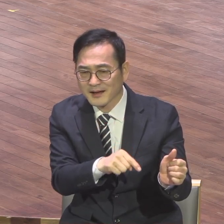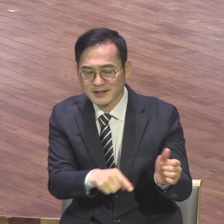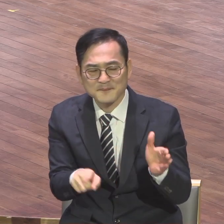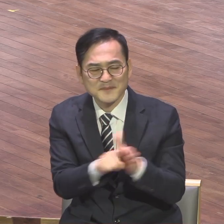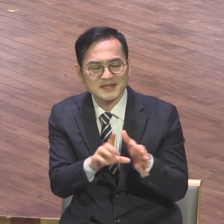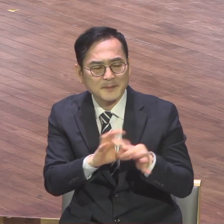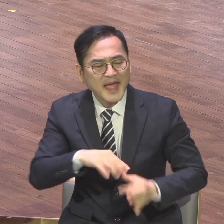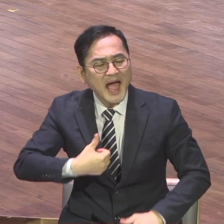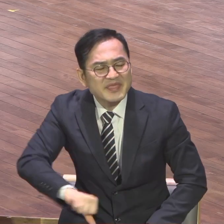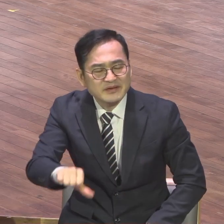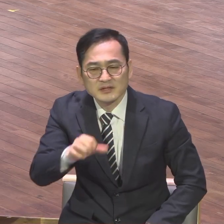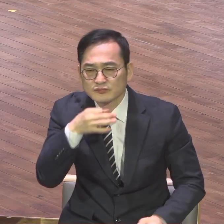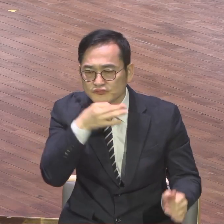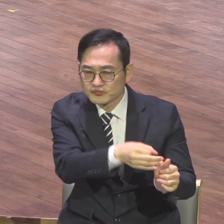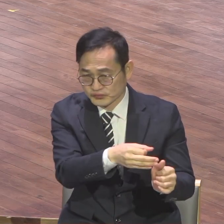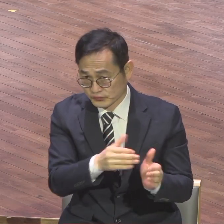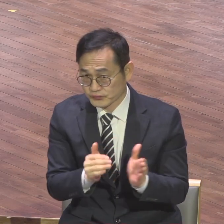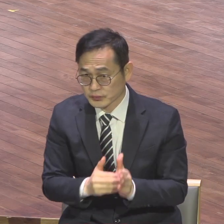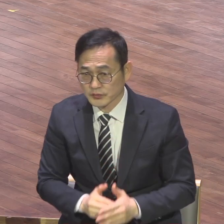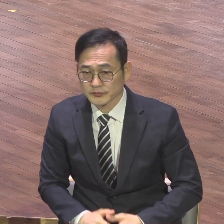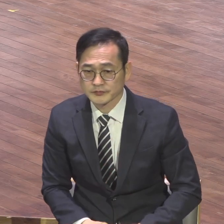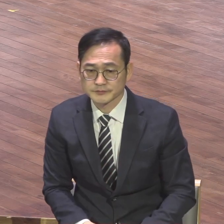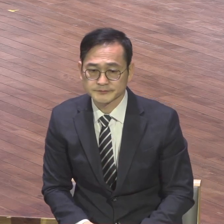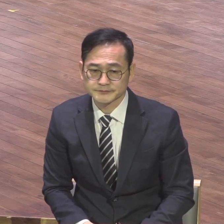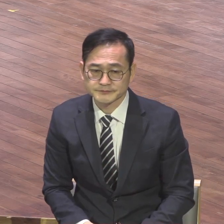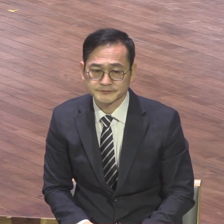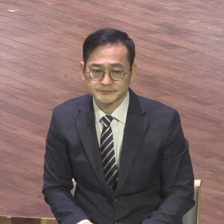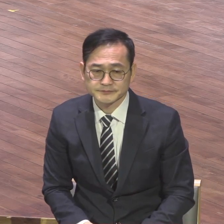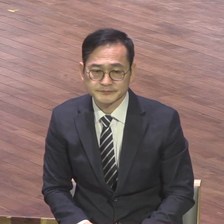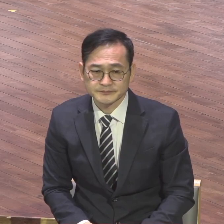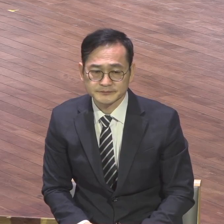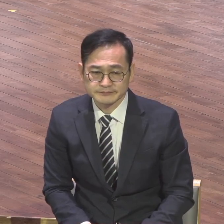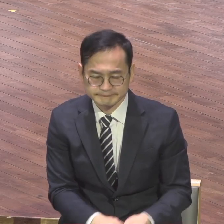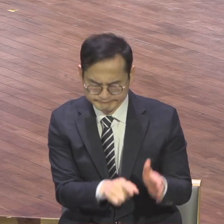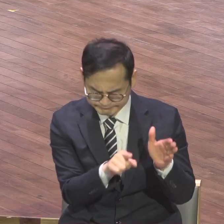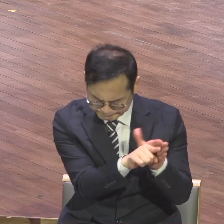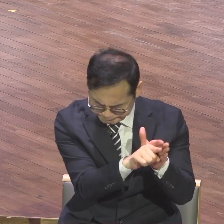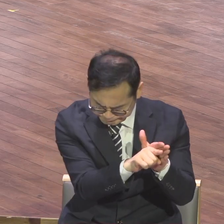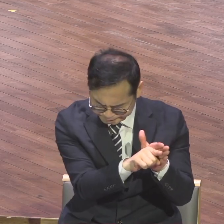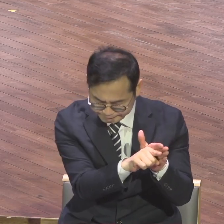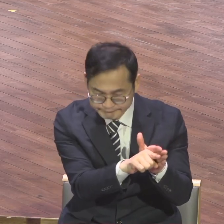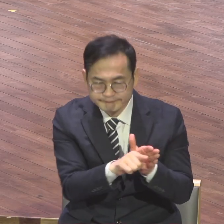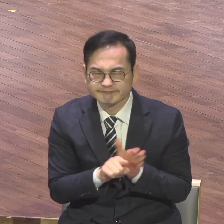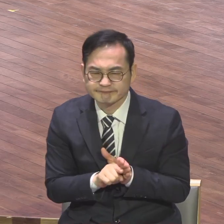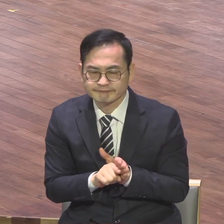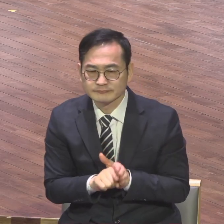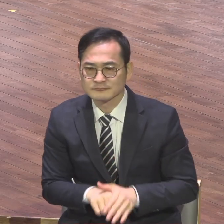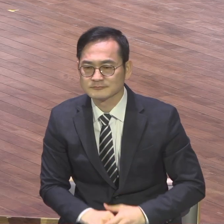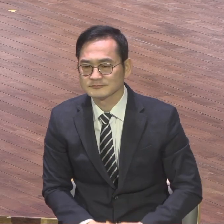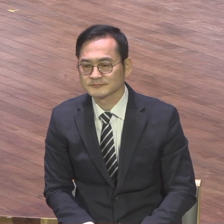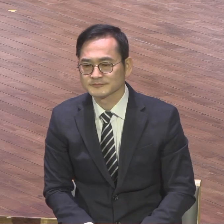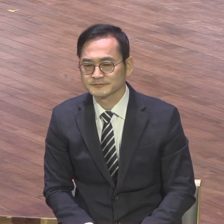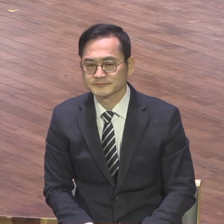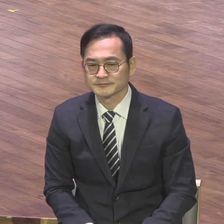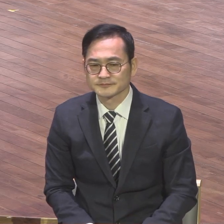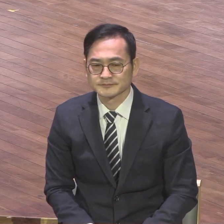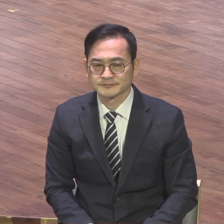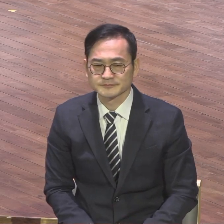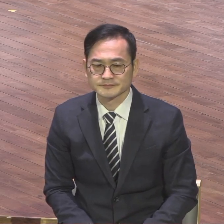아들이다 라고 그렇게 말할 정도로 신뢰를 받는 제자로